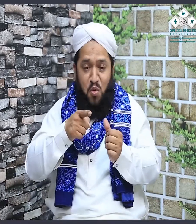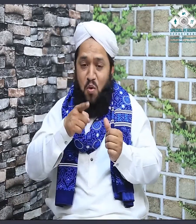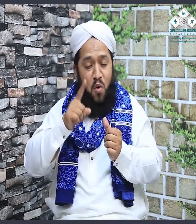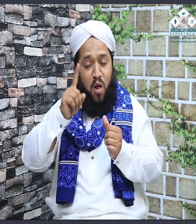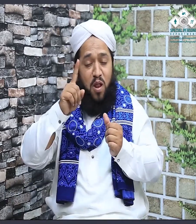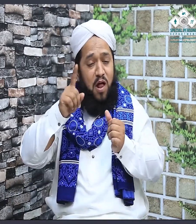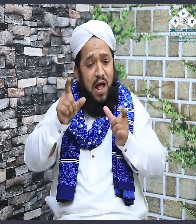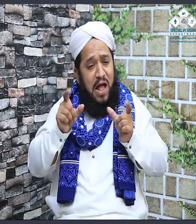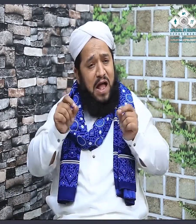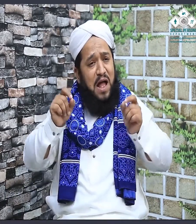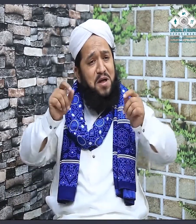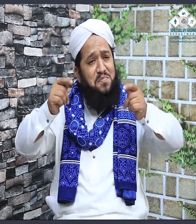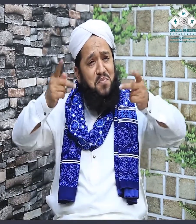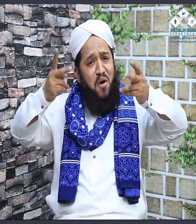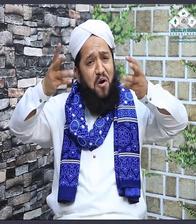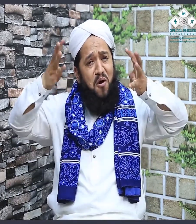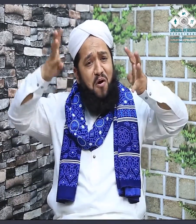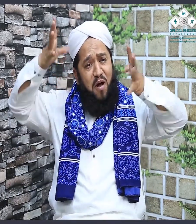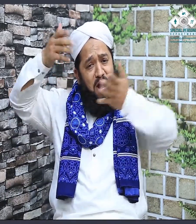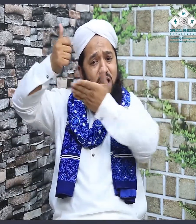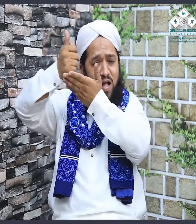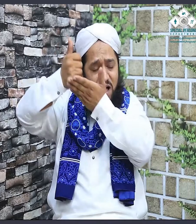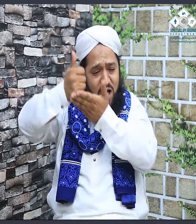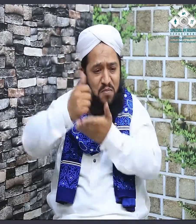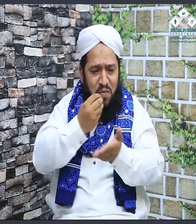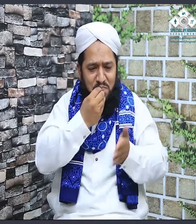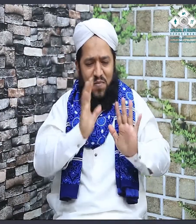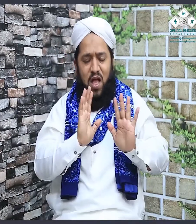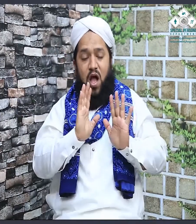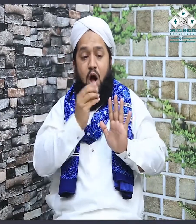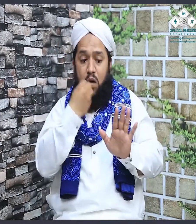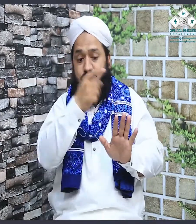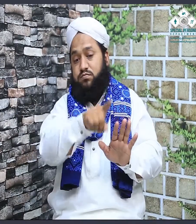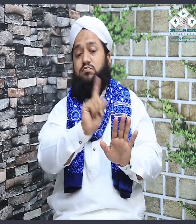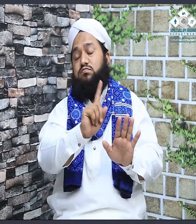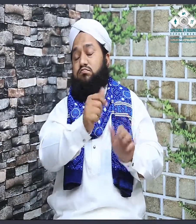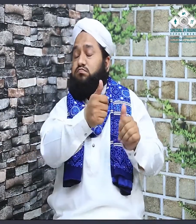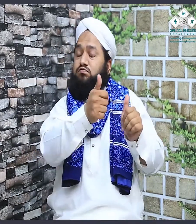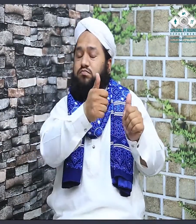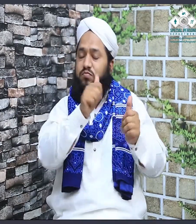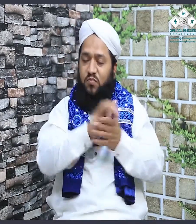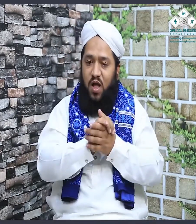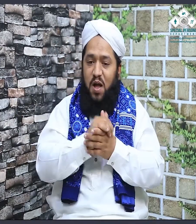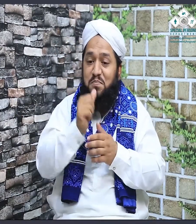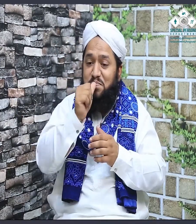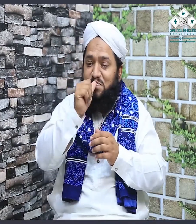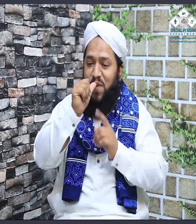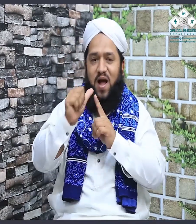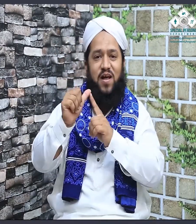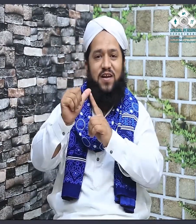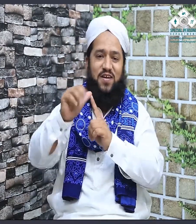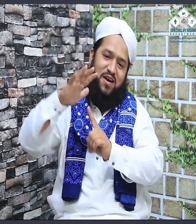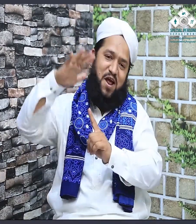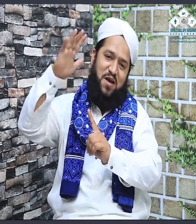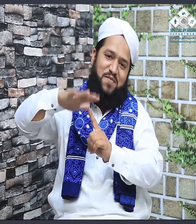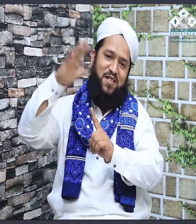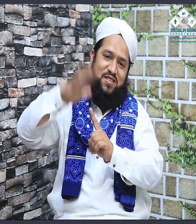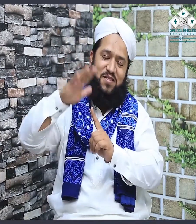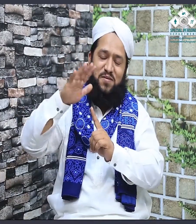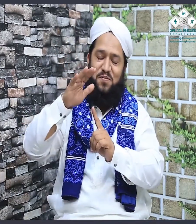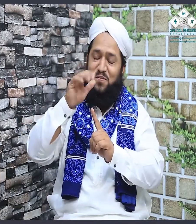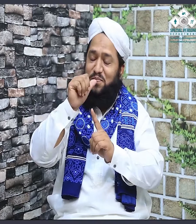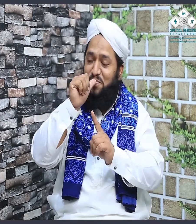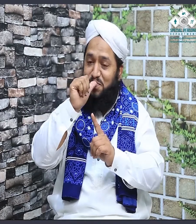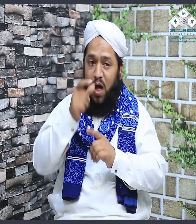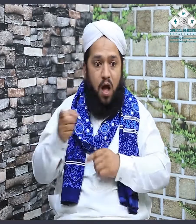ہے, میں نہ اسے کھاتا ہوں اور نہ اسے حرام کرتا ہوں. جیسے یاد رہے کہ پانی برکت والی چیز ہے نا, پانی تو سب کو اچھا لگتا ہے,